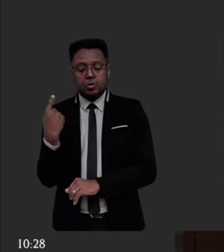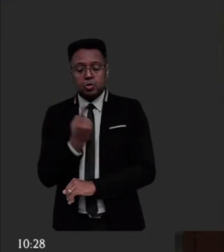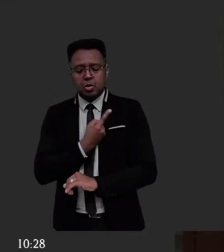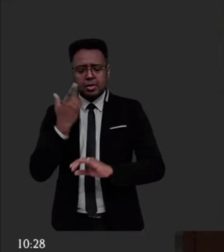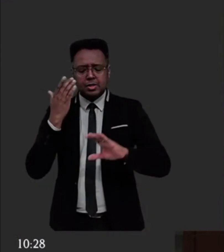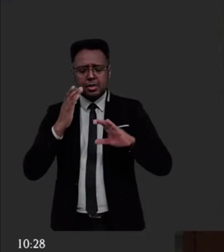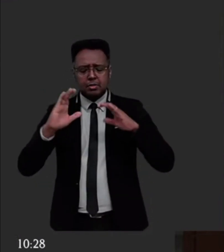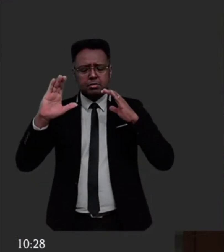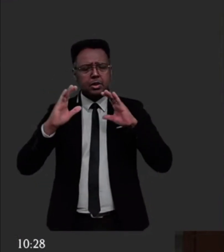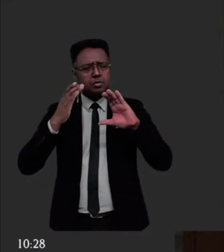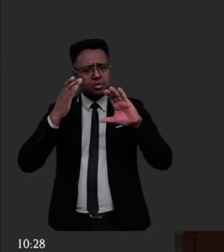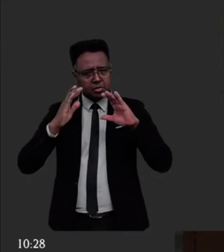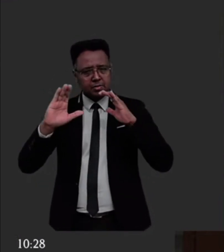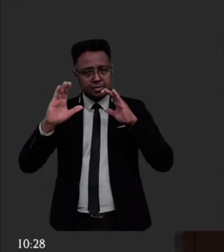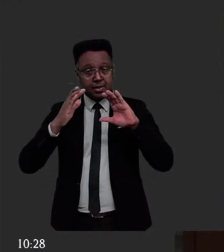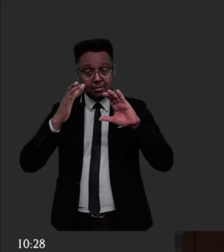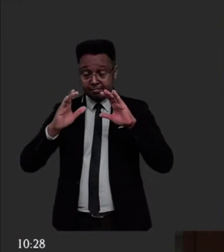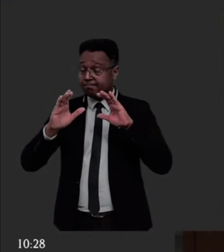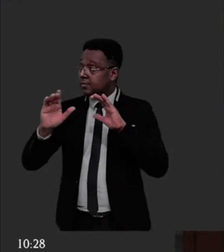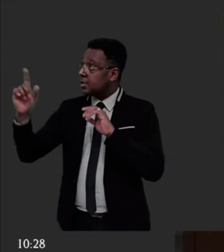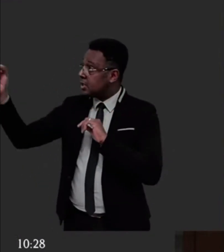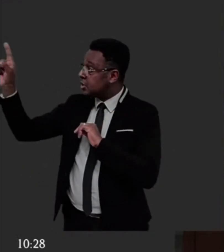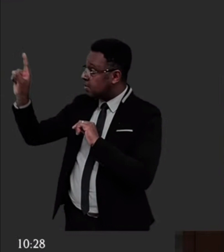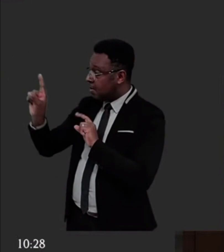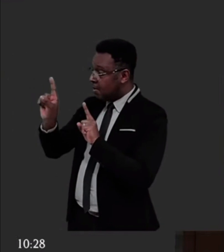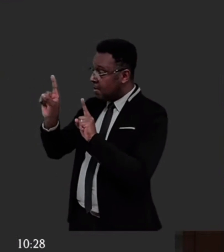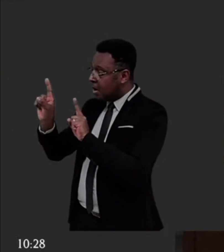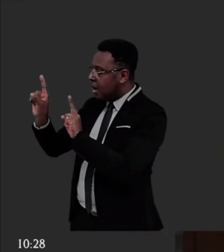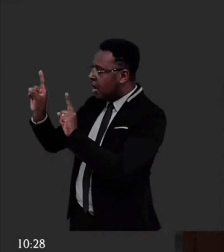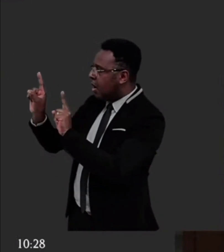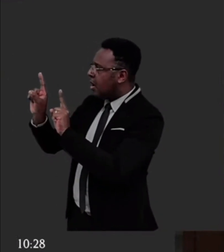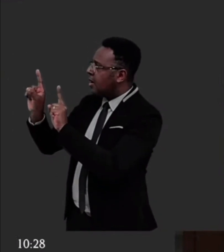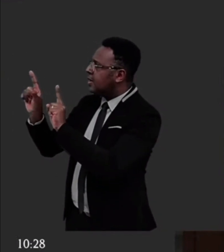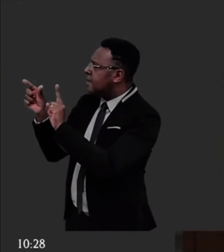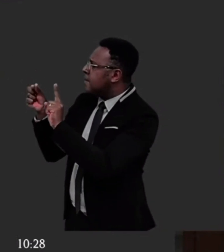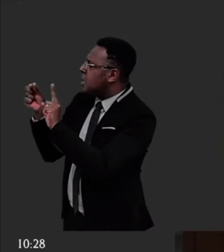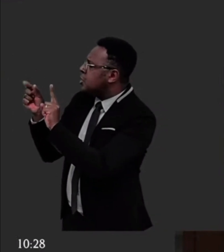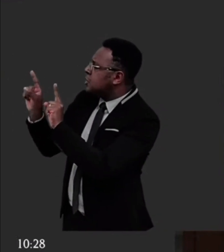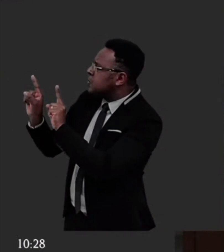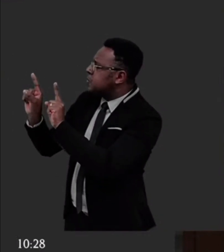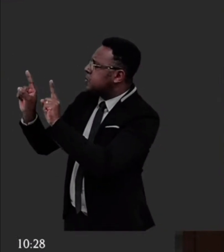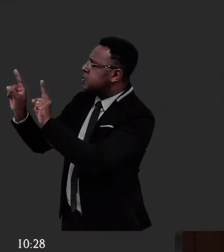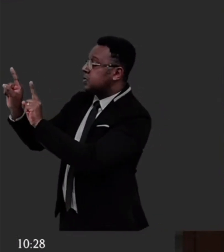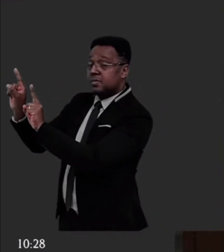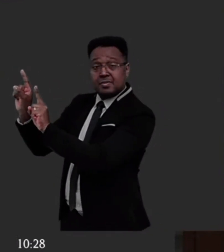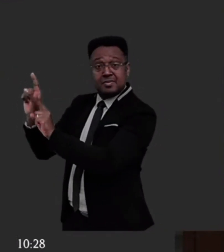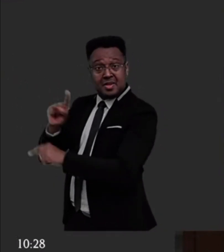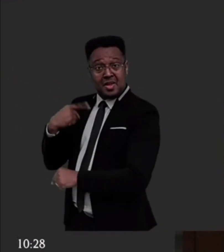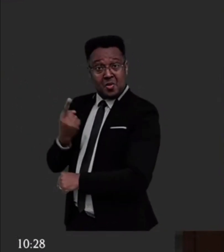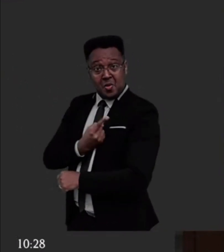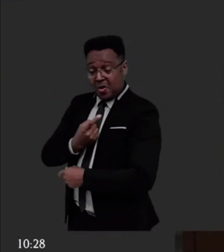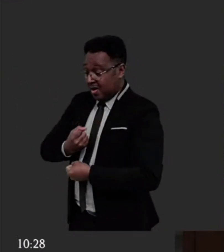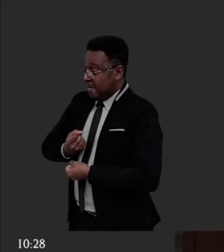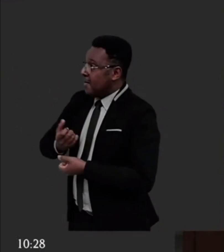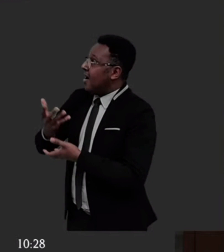ele de perto. Essa é uma declaração de grande importância que fazemos, irmão. Seguir o Senhor